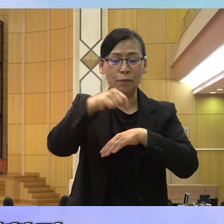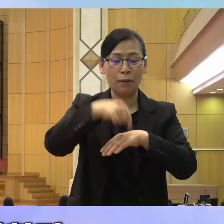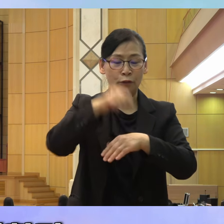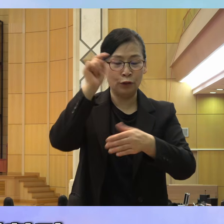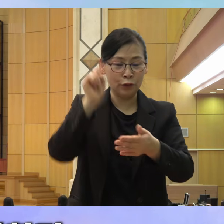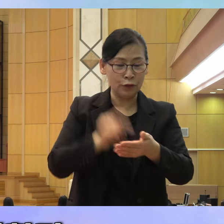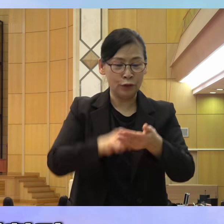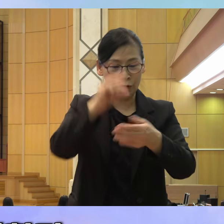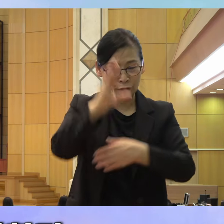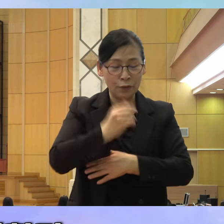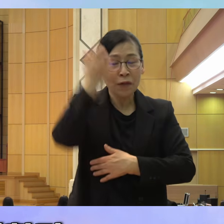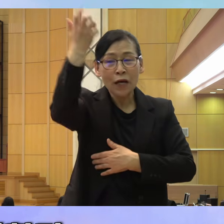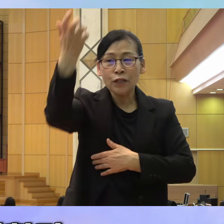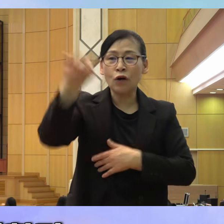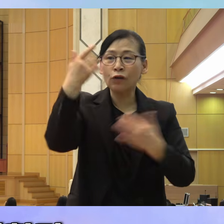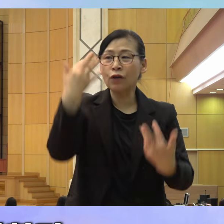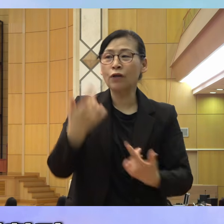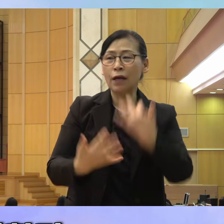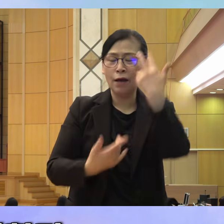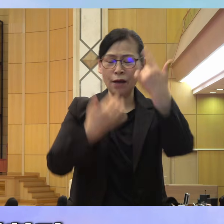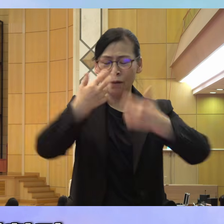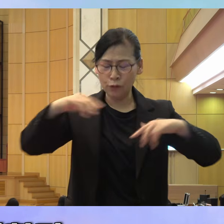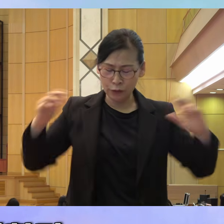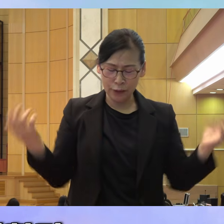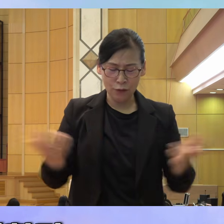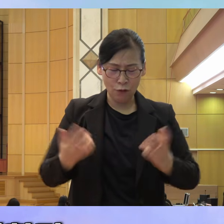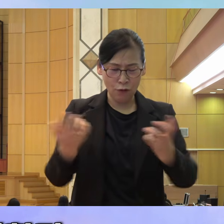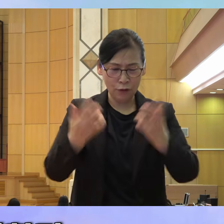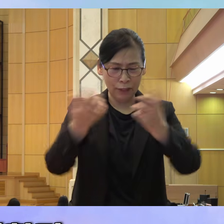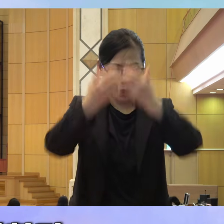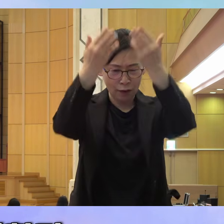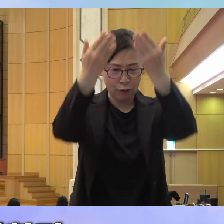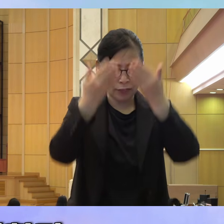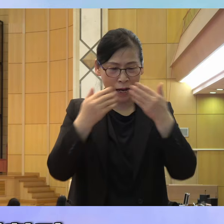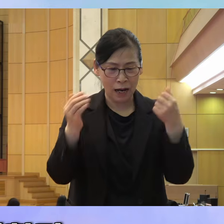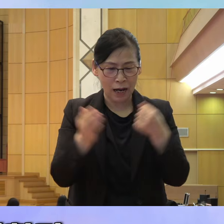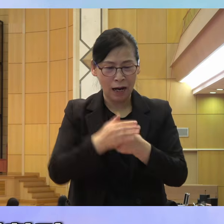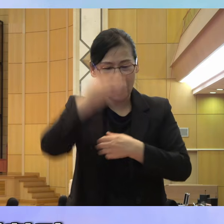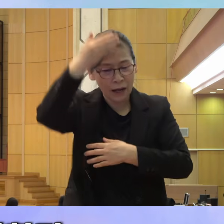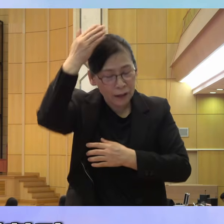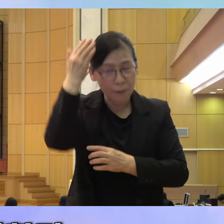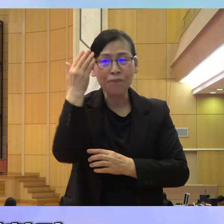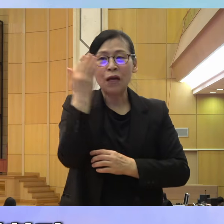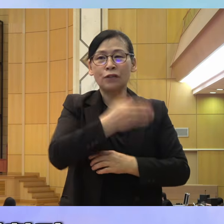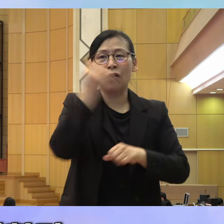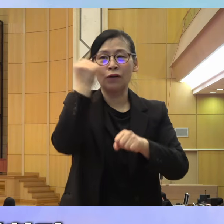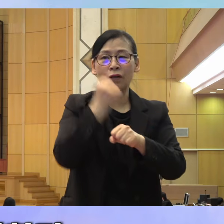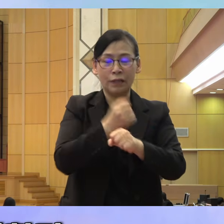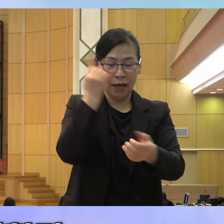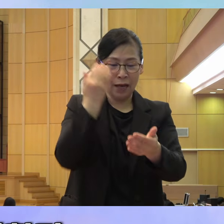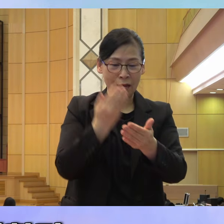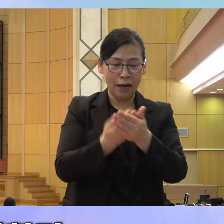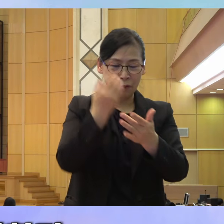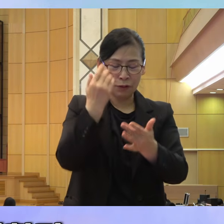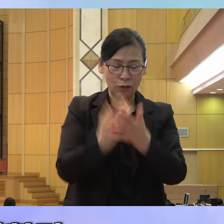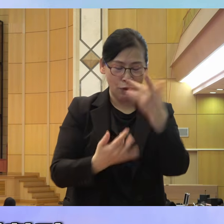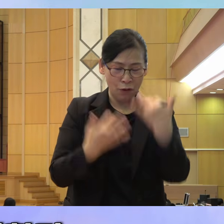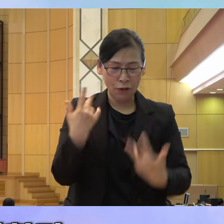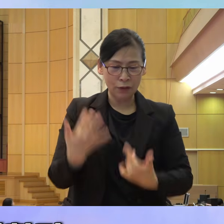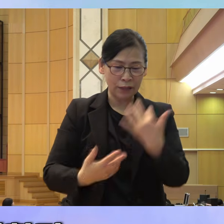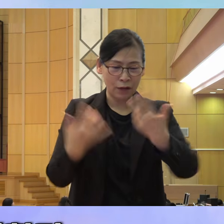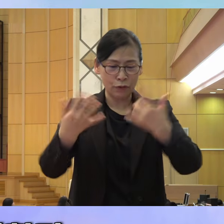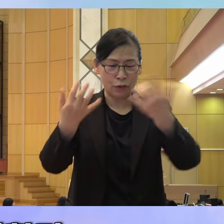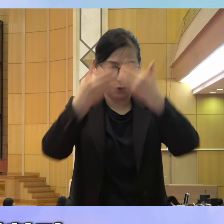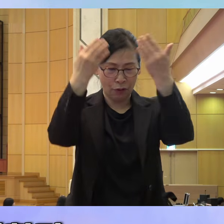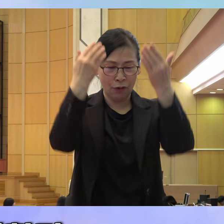물든 마음을 성령의 불길로 태우사 정결케